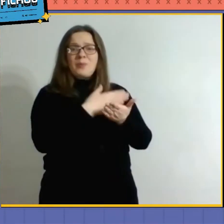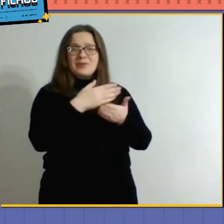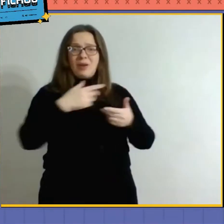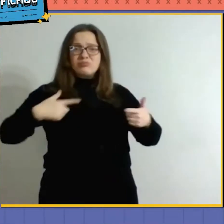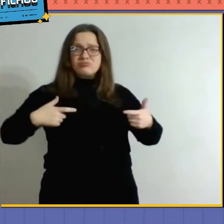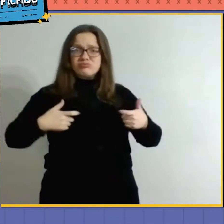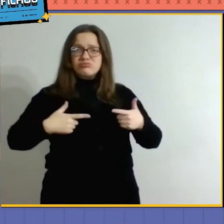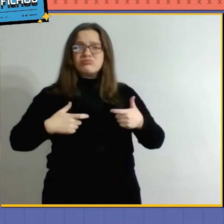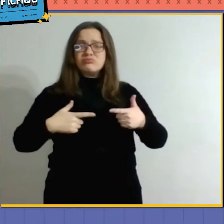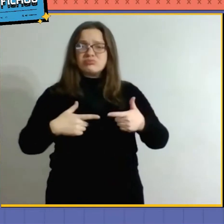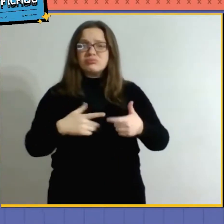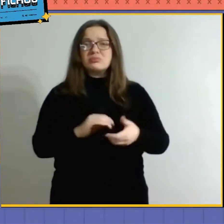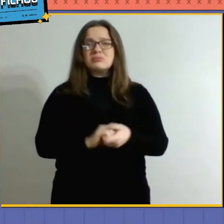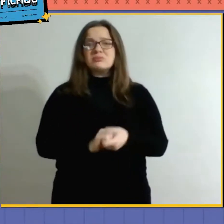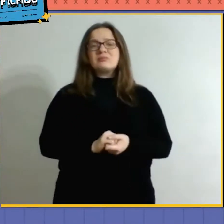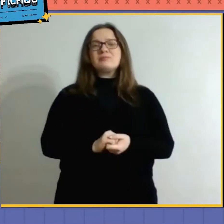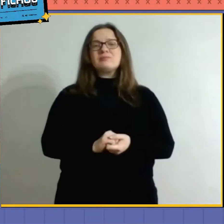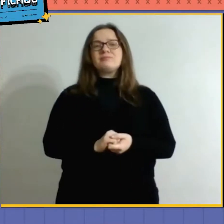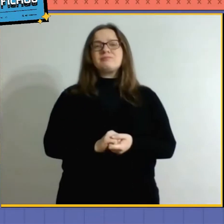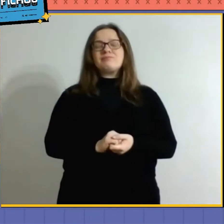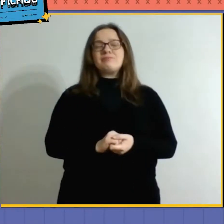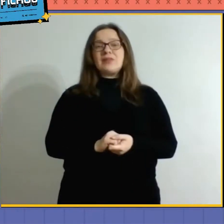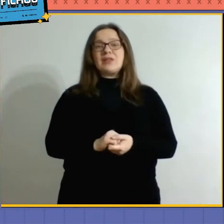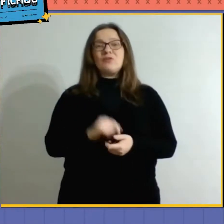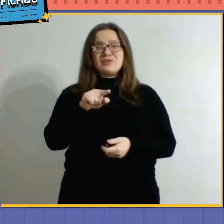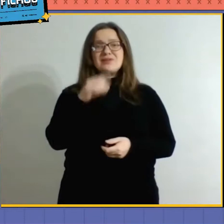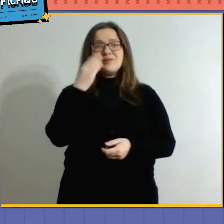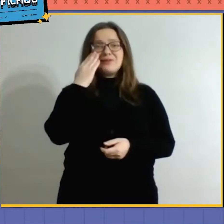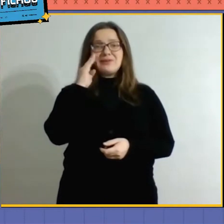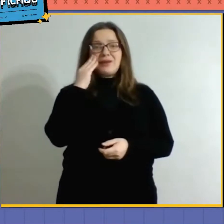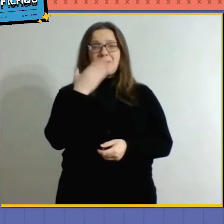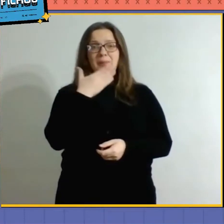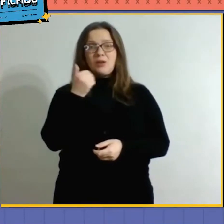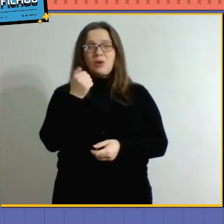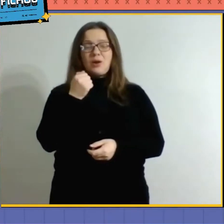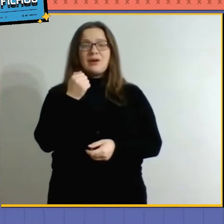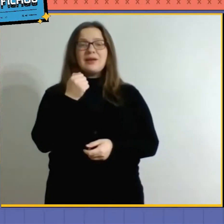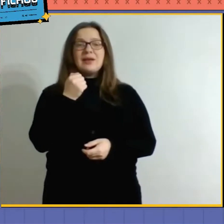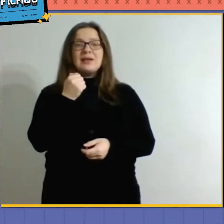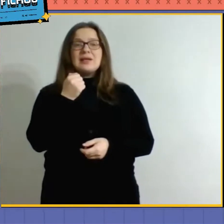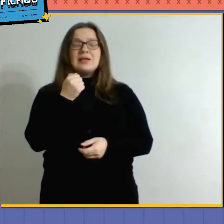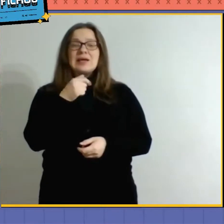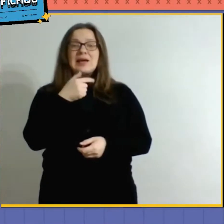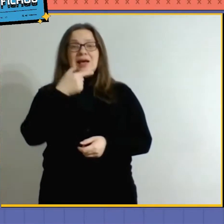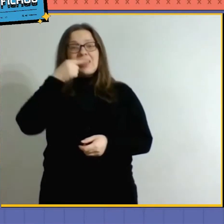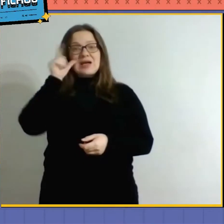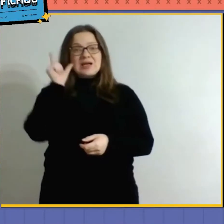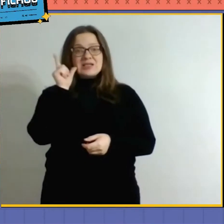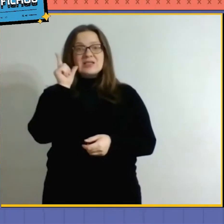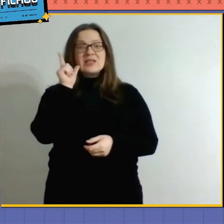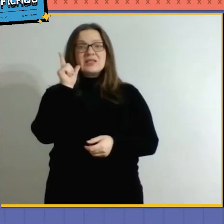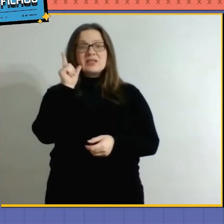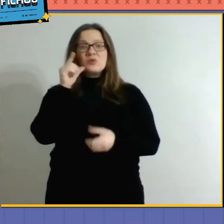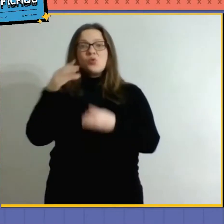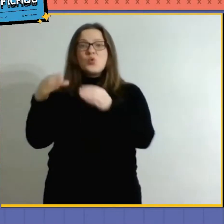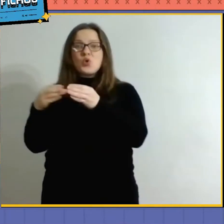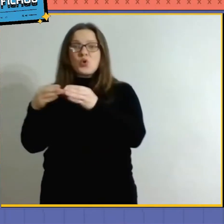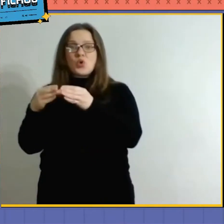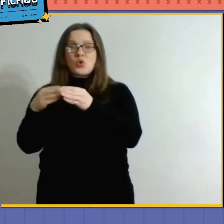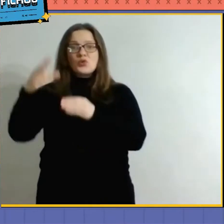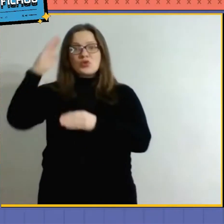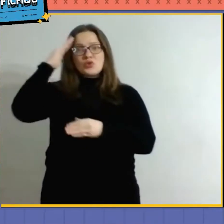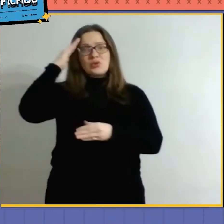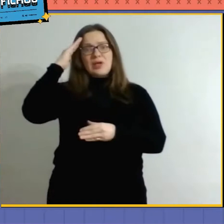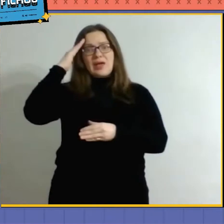ideia a companhia do batalhão né anterior que tinha tentado a chegar lá é para batalhar